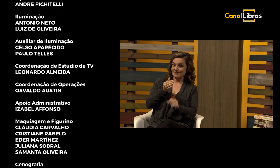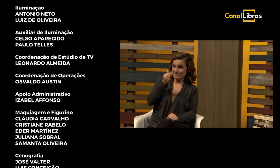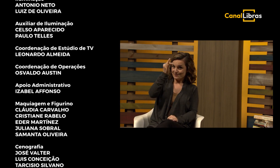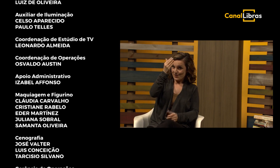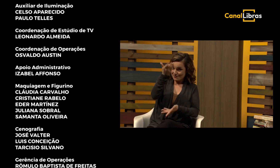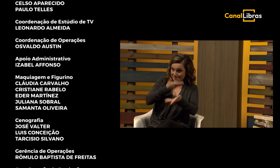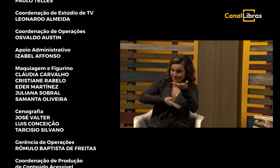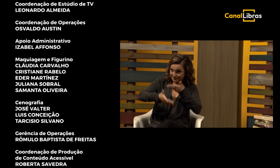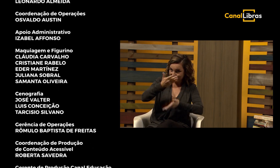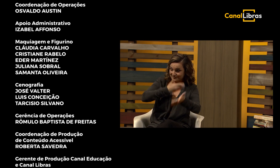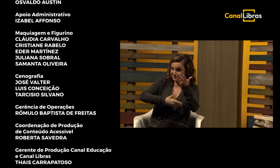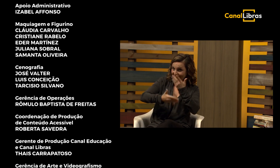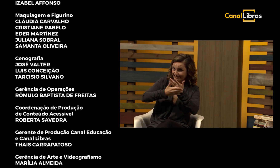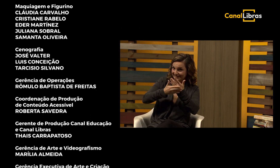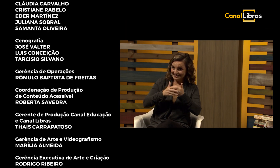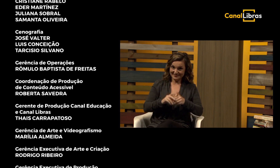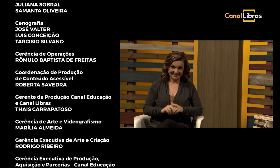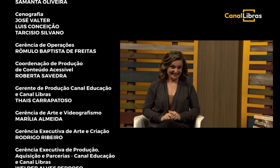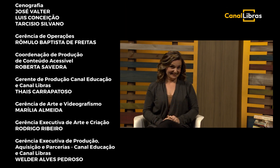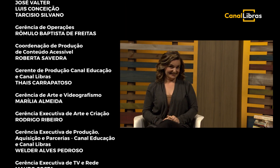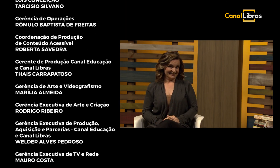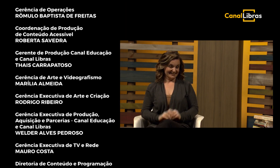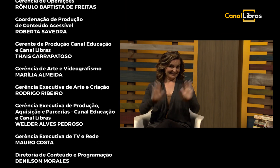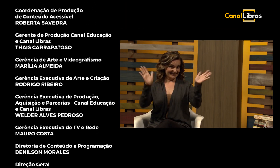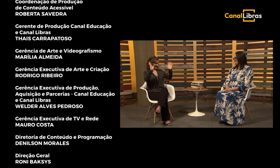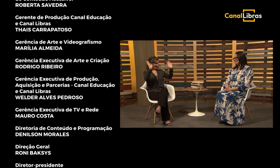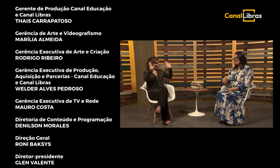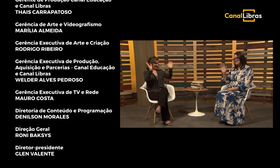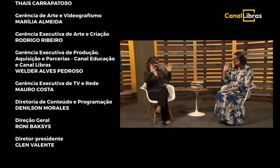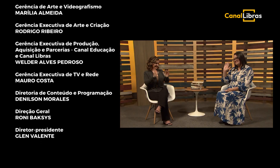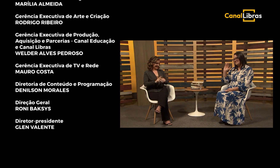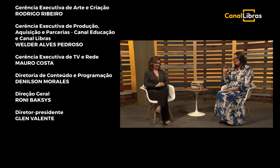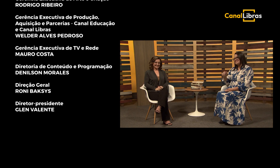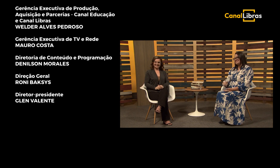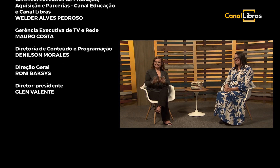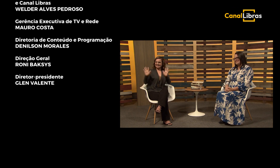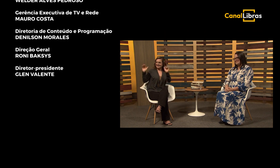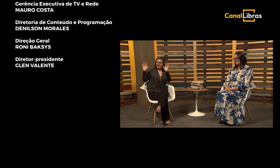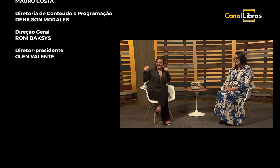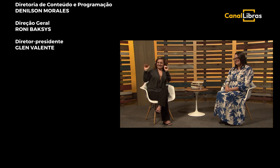próximo Bate-Papo em Libras. Tchau, tchau! Tchau!